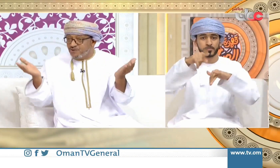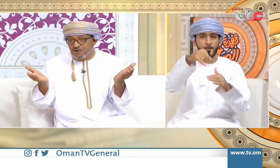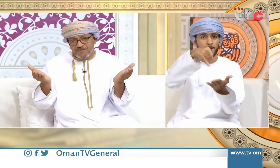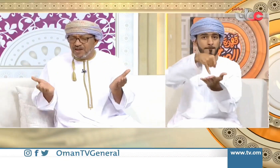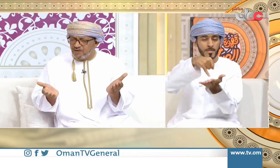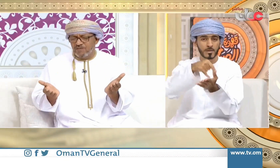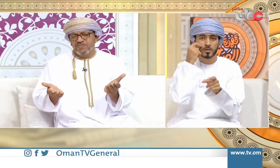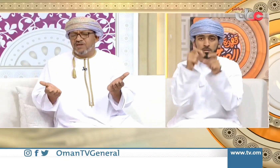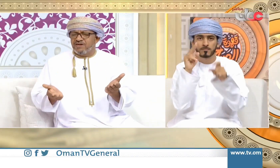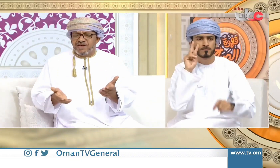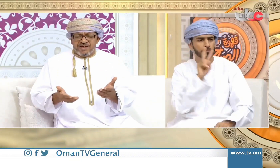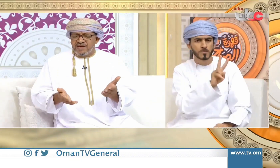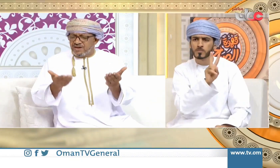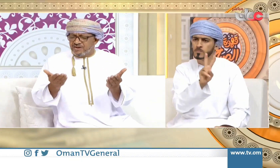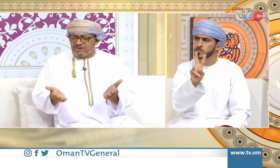المشاهدين كلهم